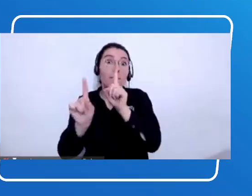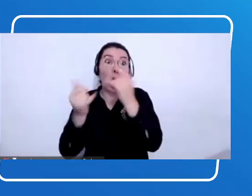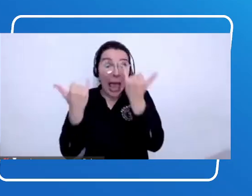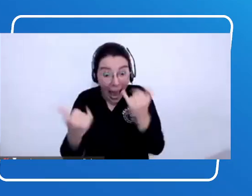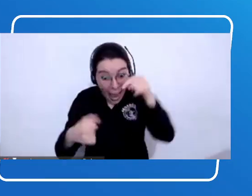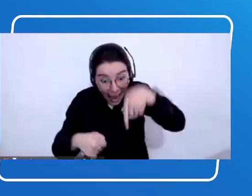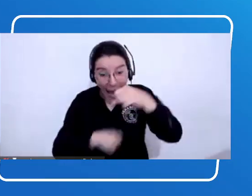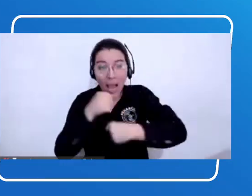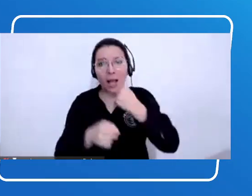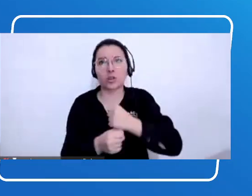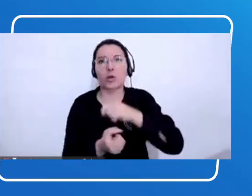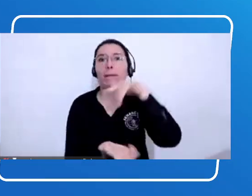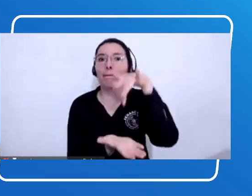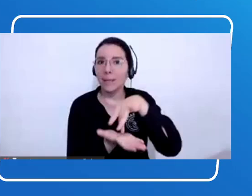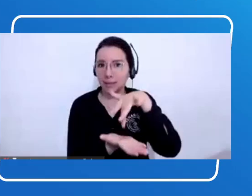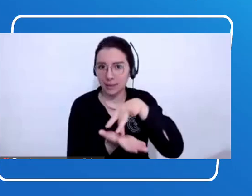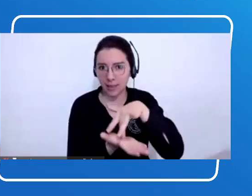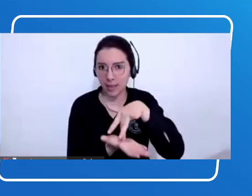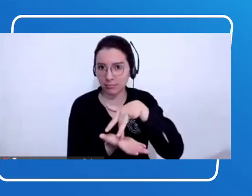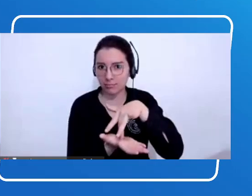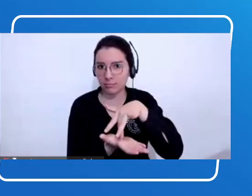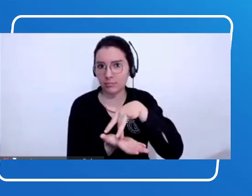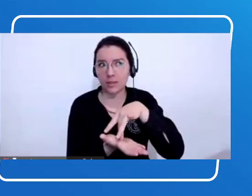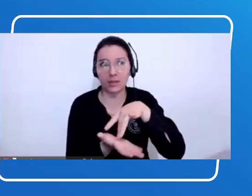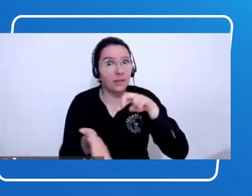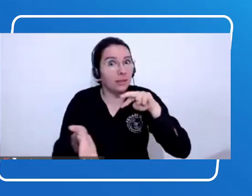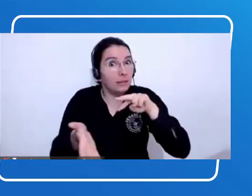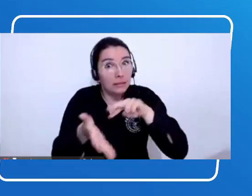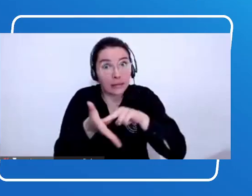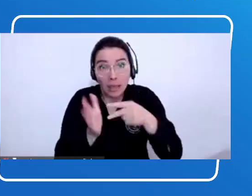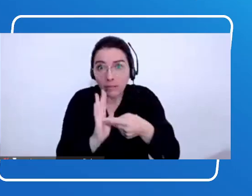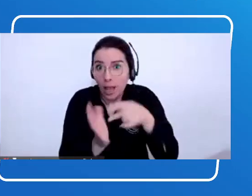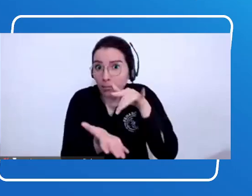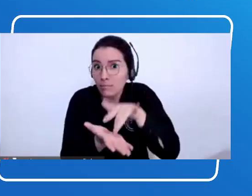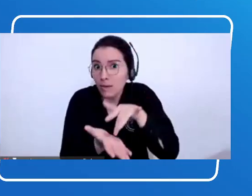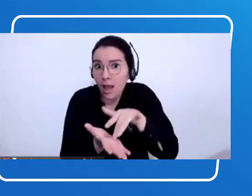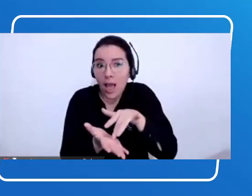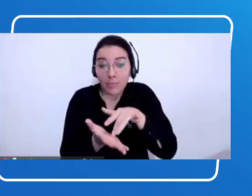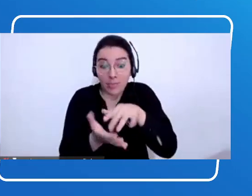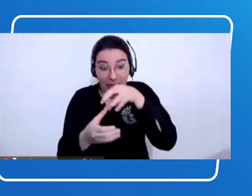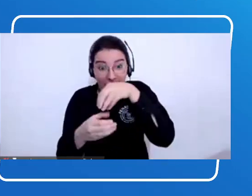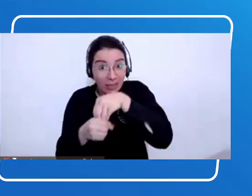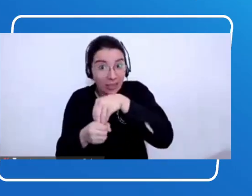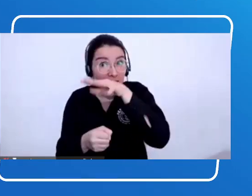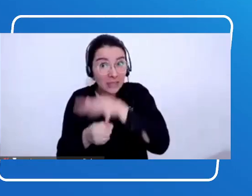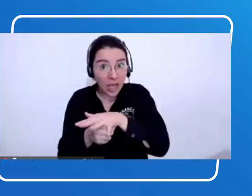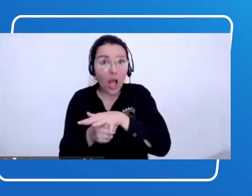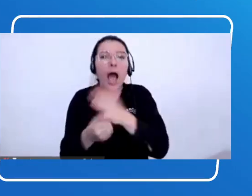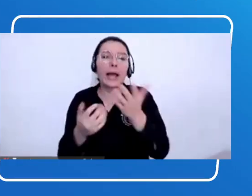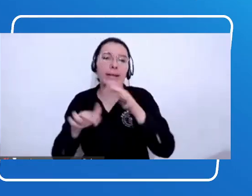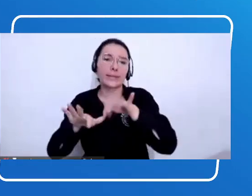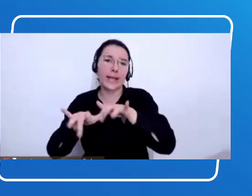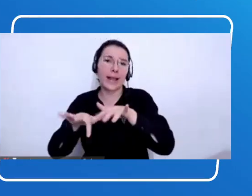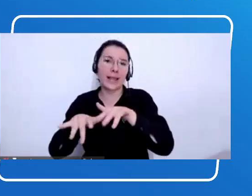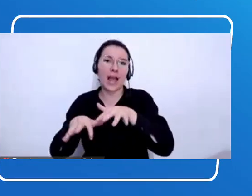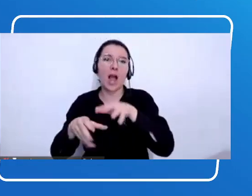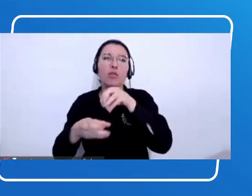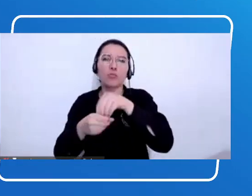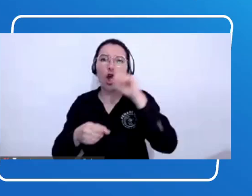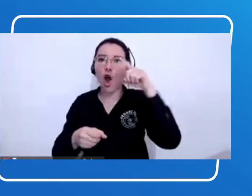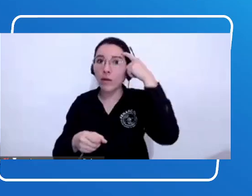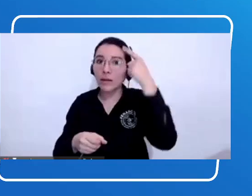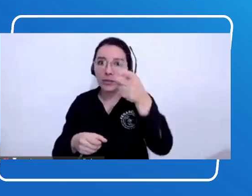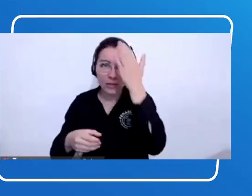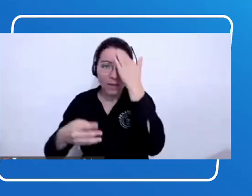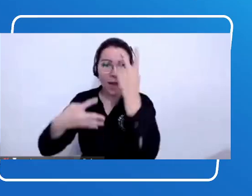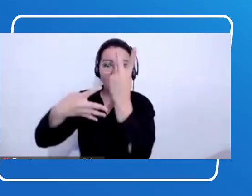que nosotros vamos a estar, digamos que a nivel distrital, en Secretaría de Gobierno, los 4 viernes del